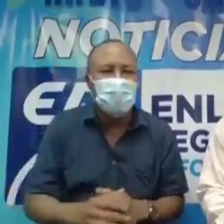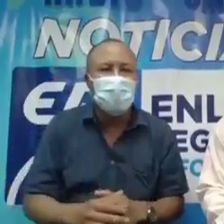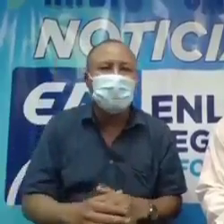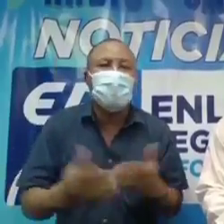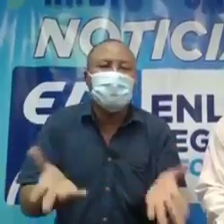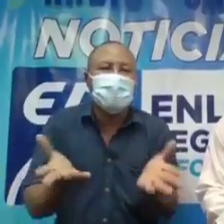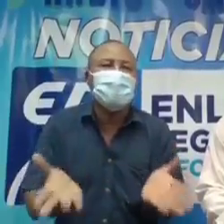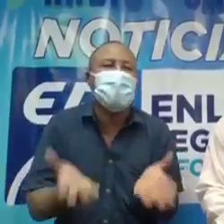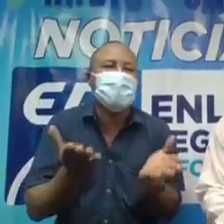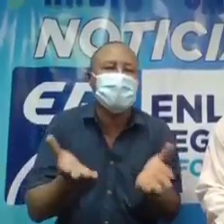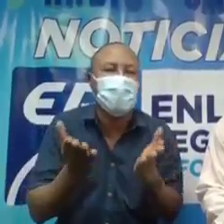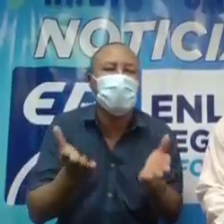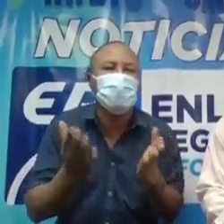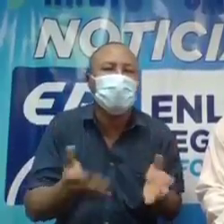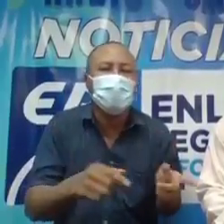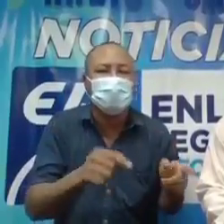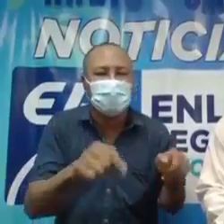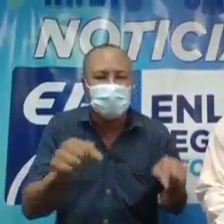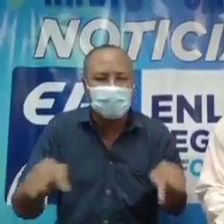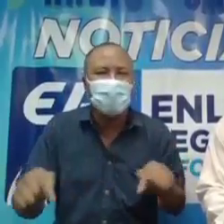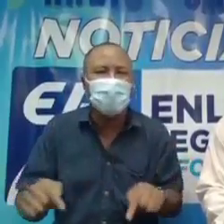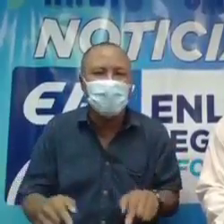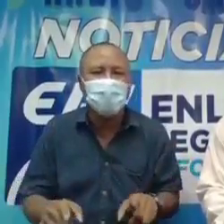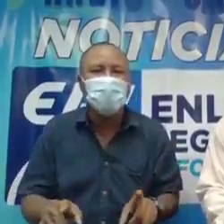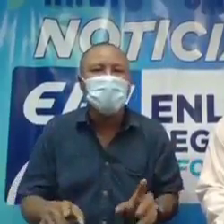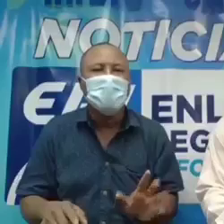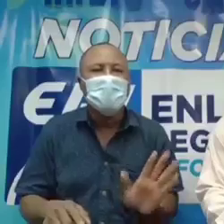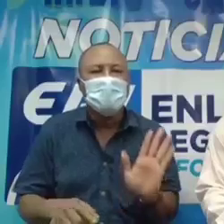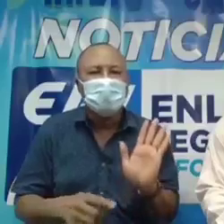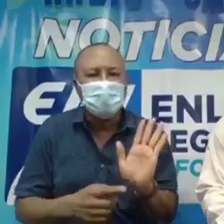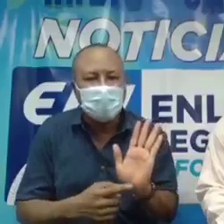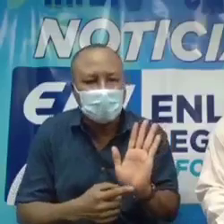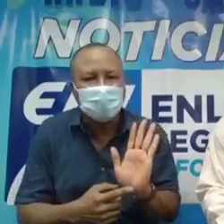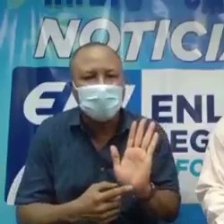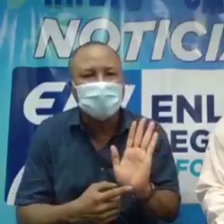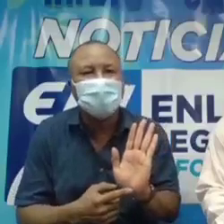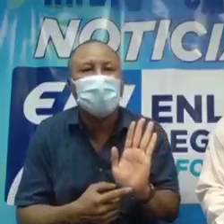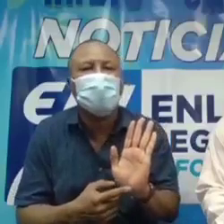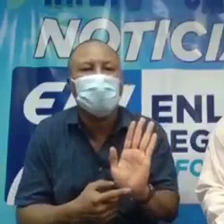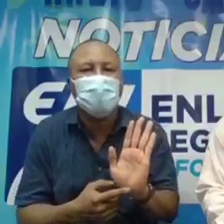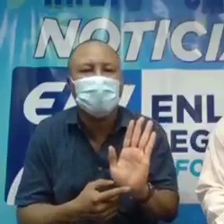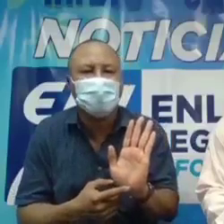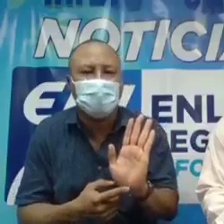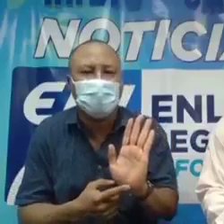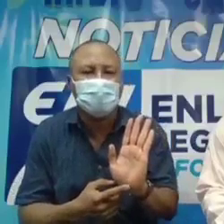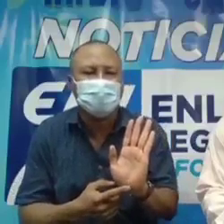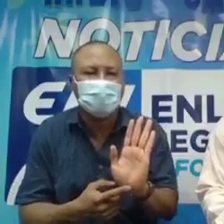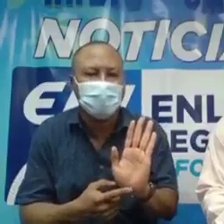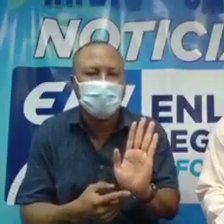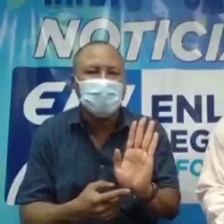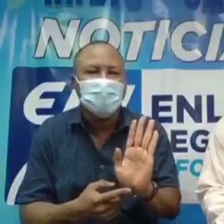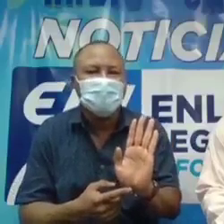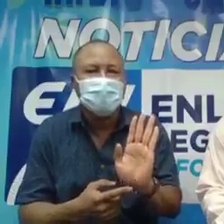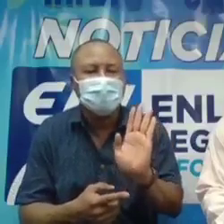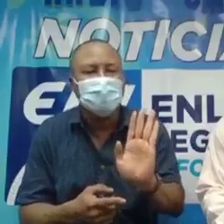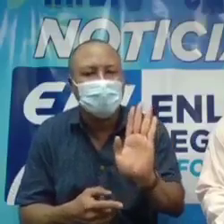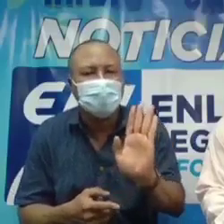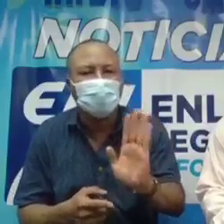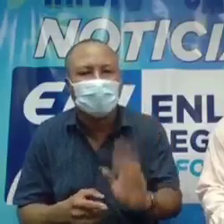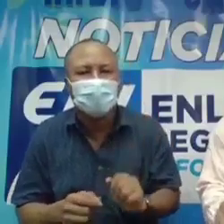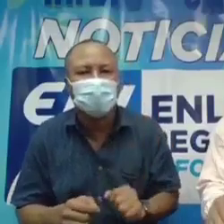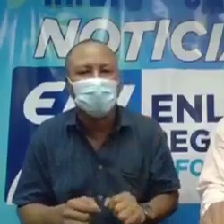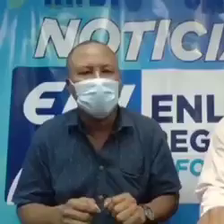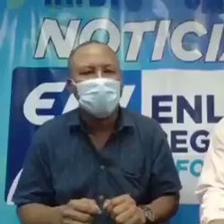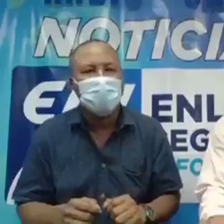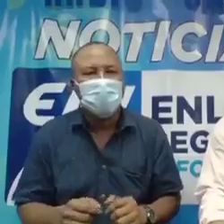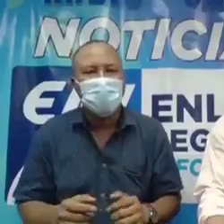de Magua, pregúntenle si han presentado un documento. Cuando vengan a los medios, díganle, presénteme un documento de la Contraloría. Se han denunciado